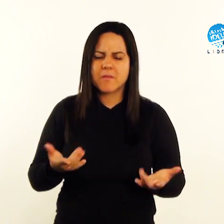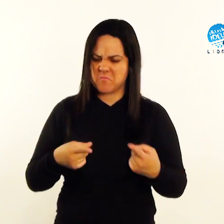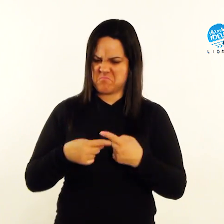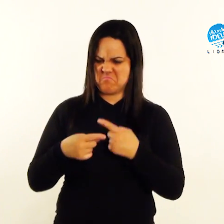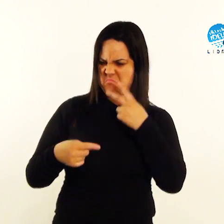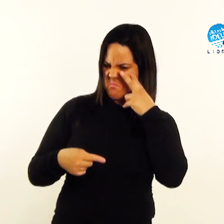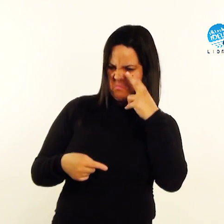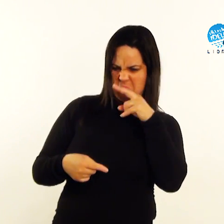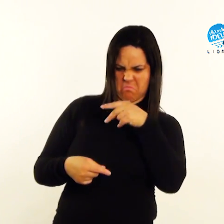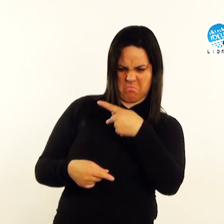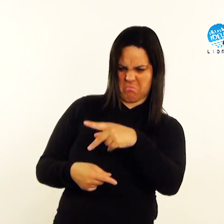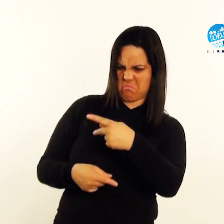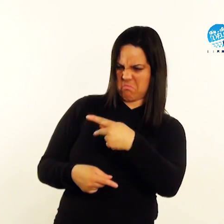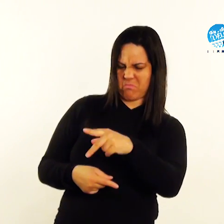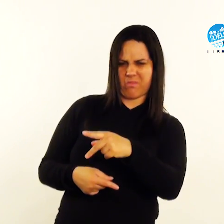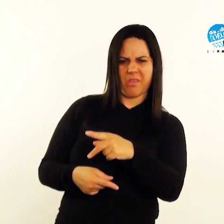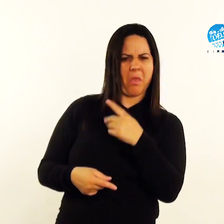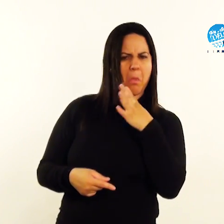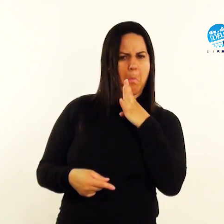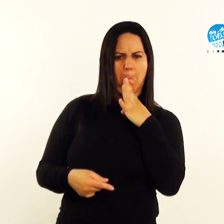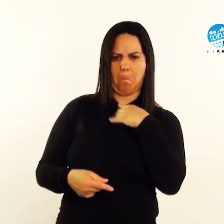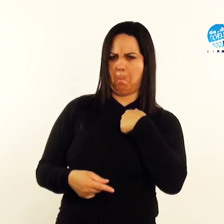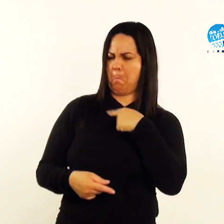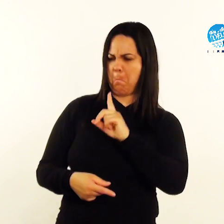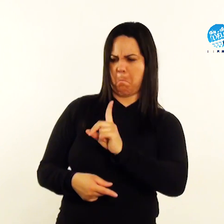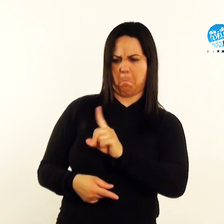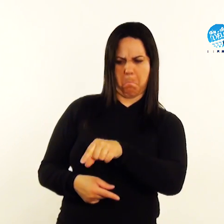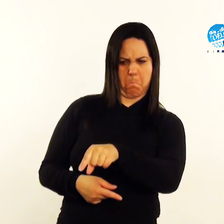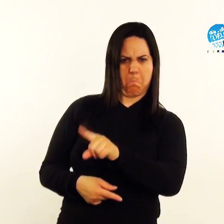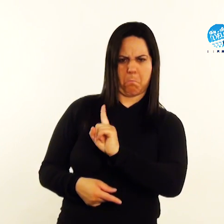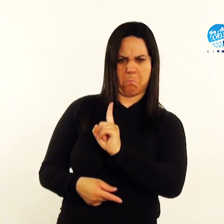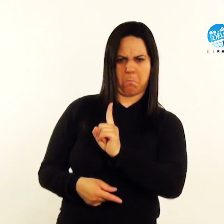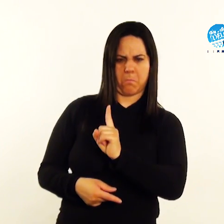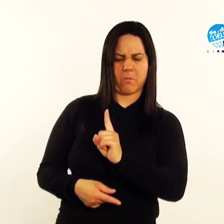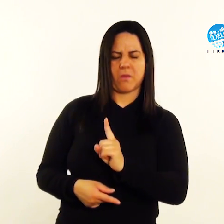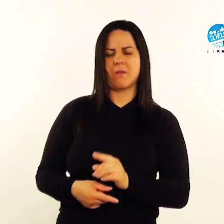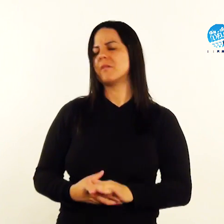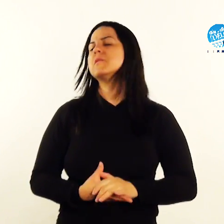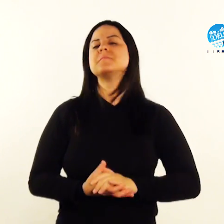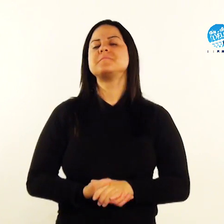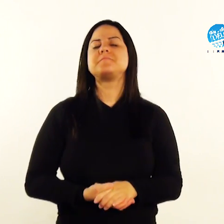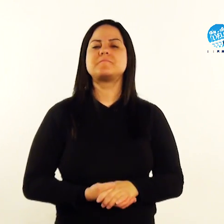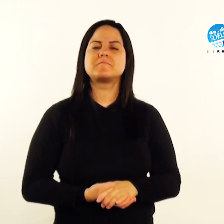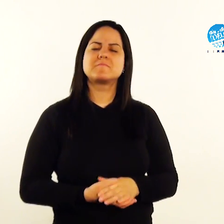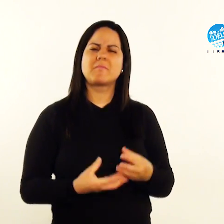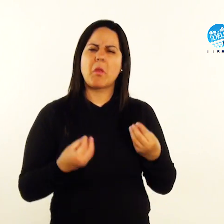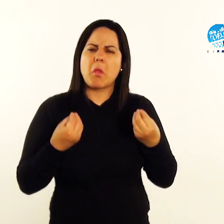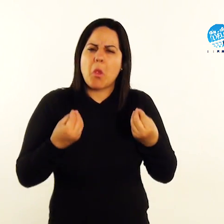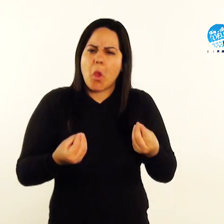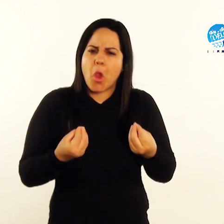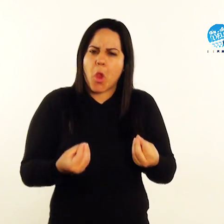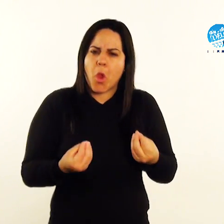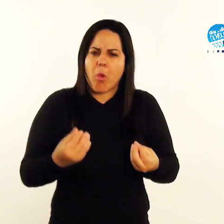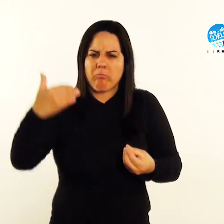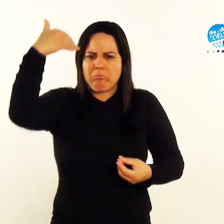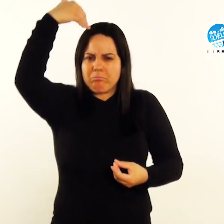não estou lembrando dele, e eu não conheço. E vejam a ironia dessa